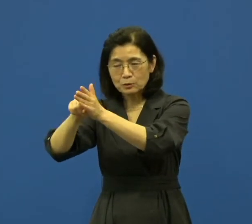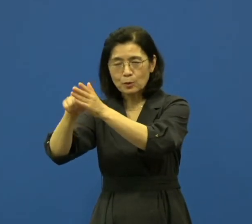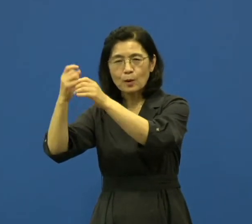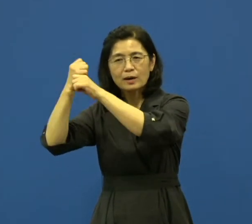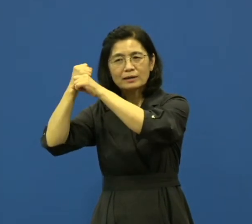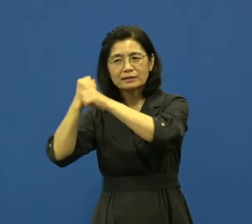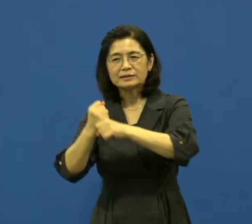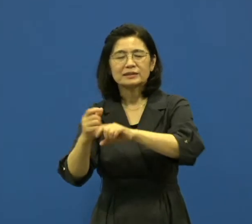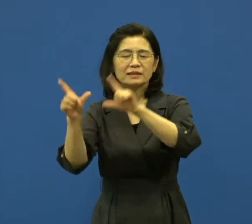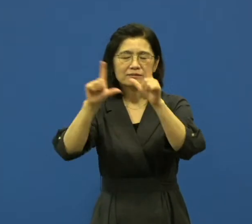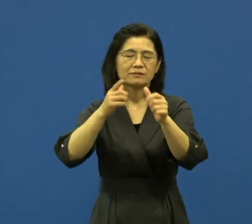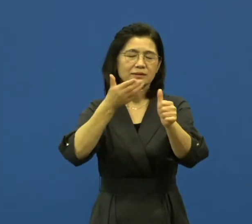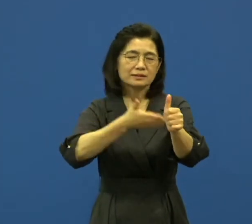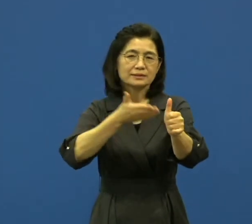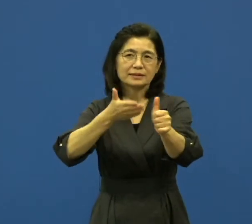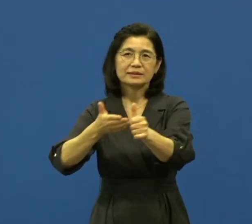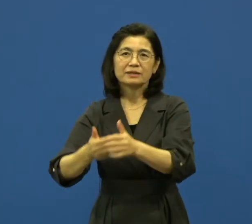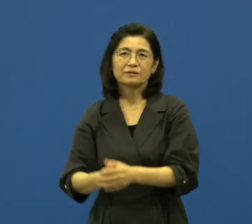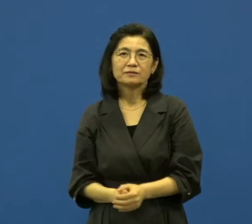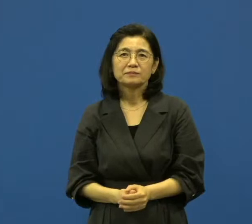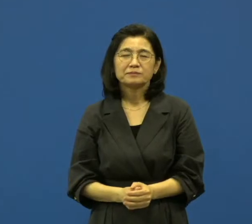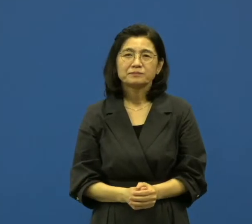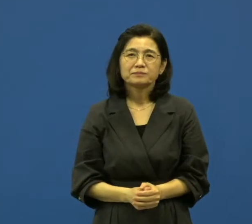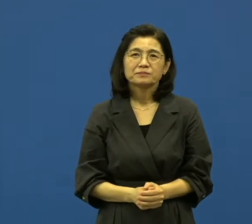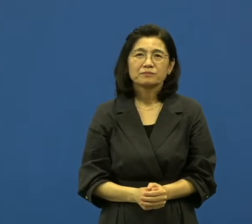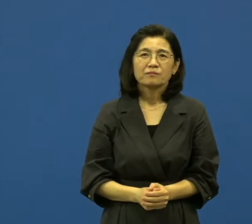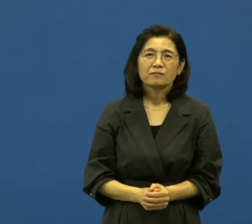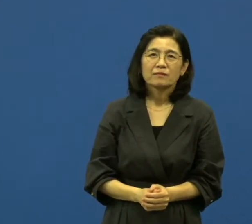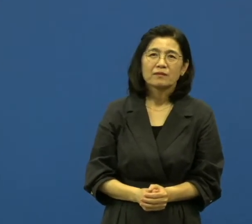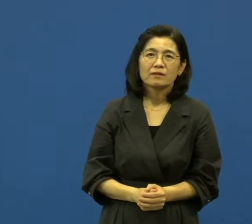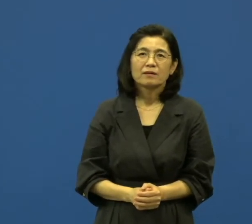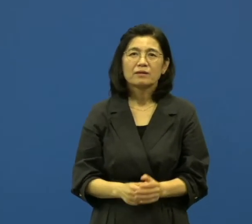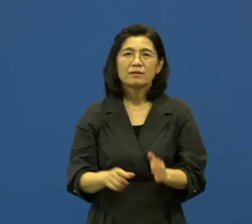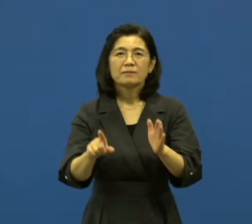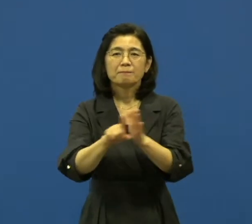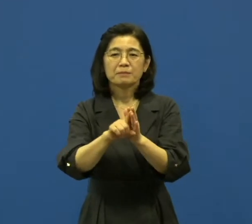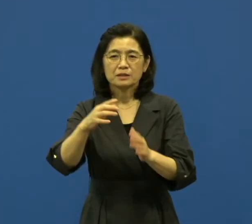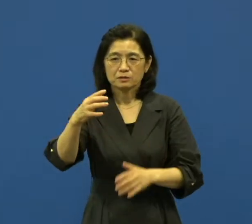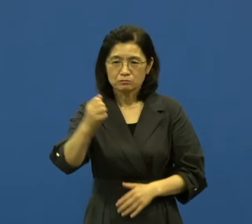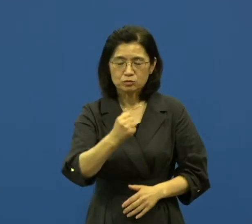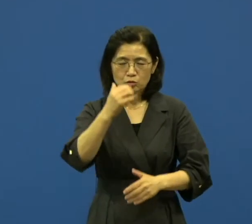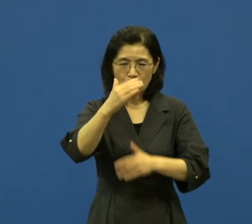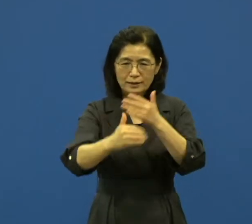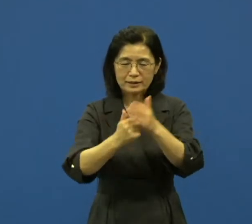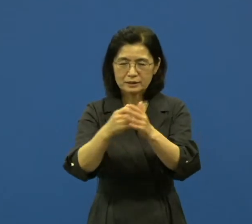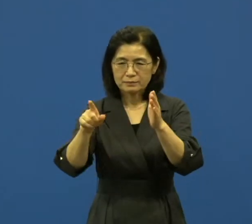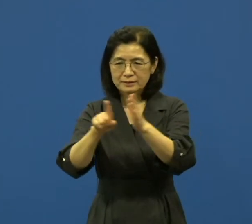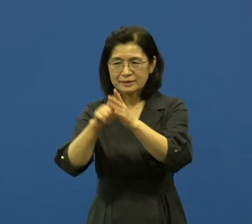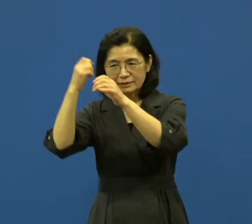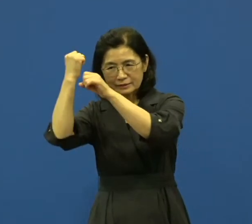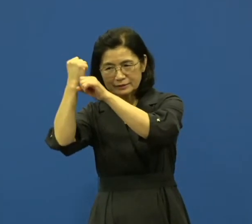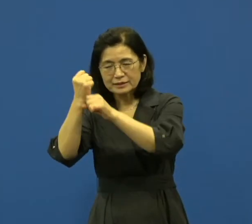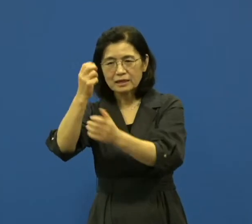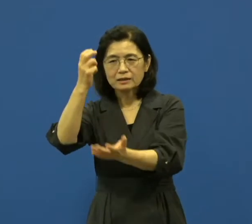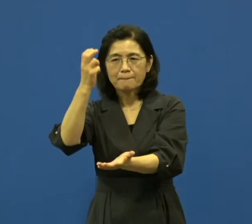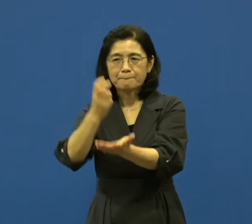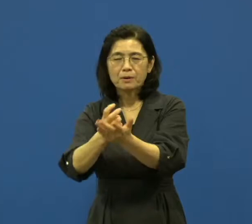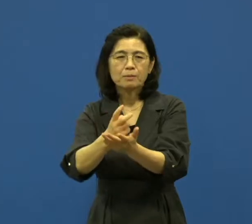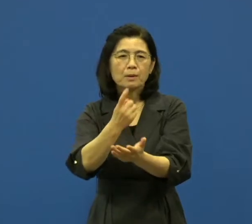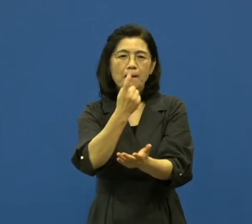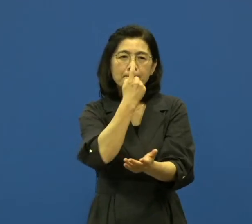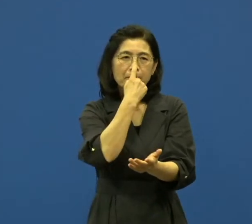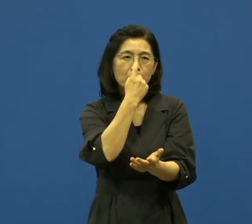우리의 인간적인 사람들은 한순간에 무너지는 순간이 와요. 믿음으로 하나님을 의지하는 법을 배워갈 수 있게 되기를